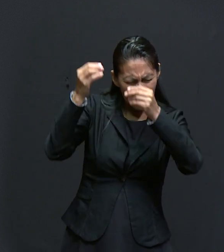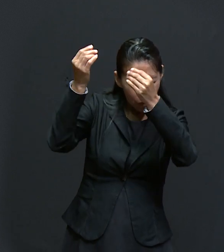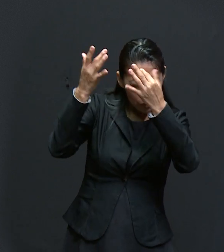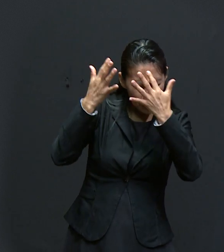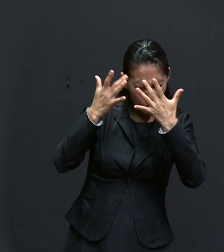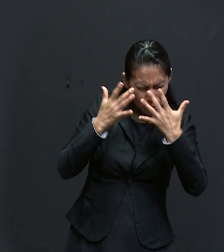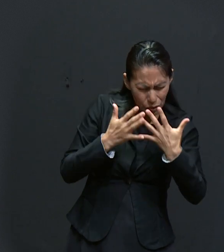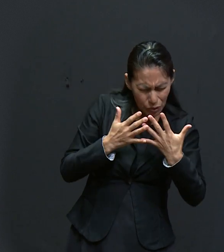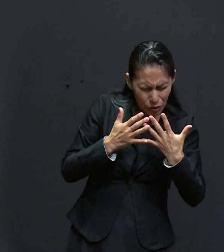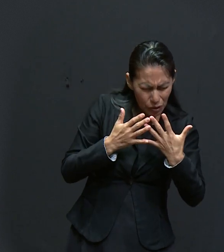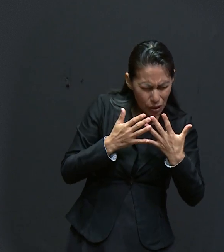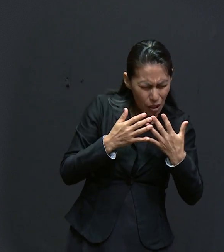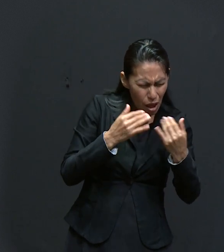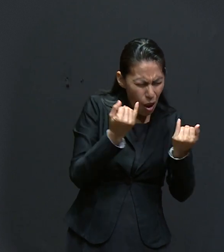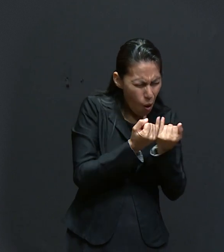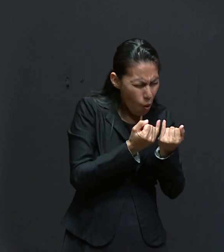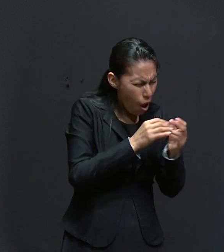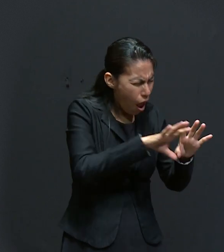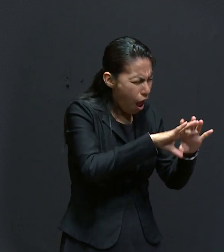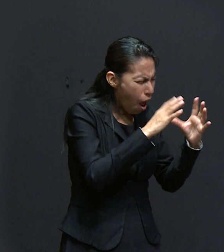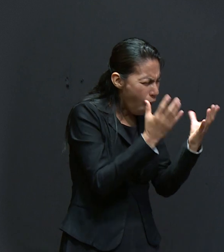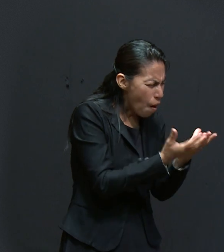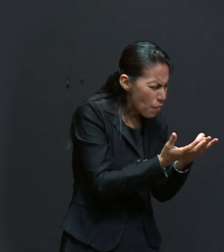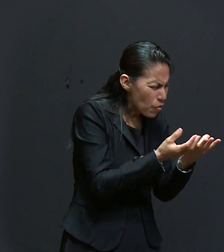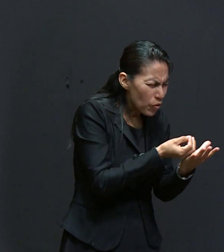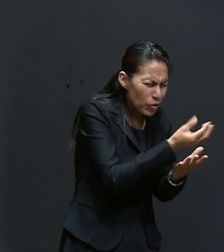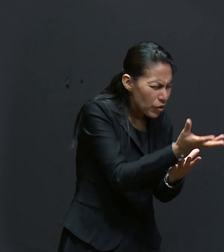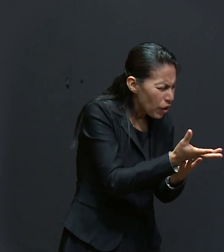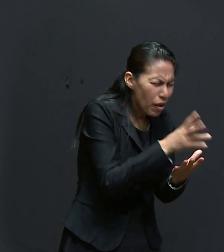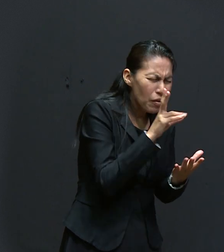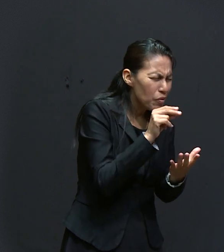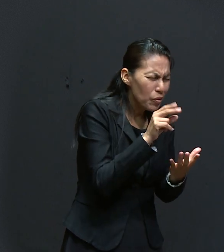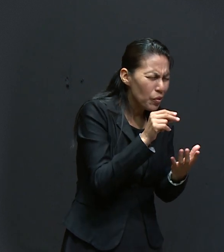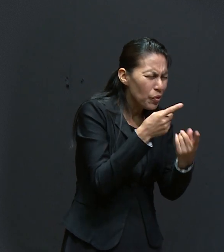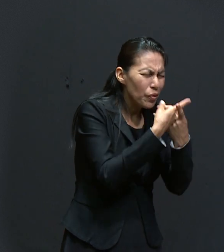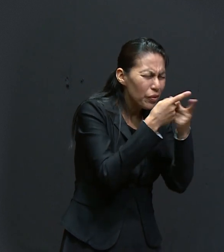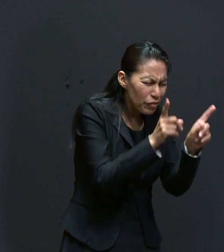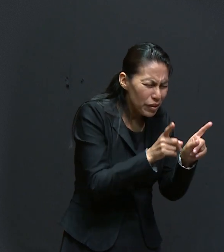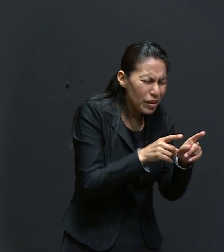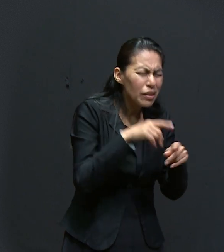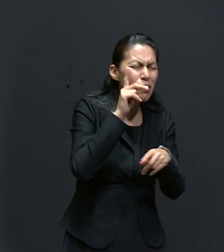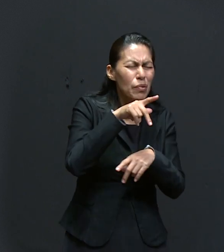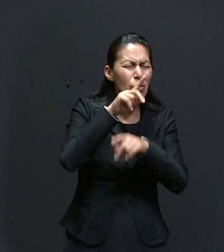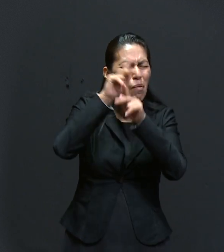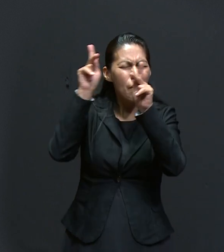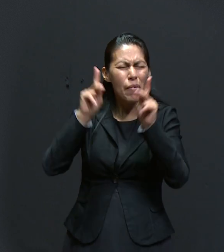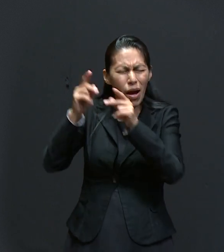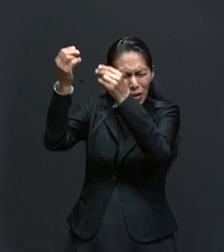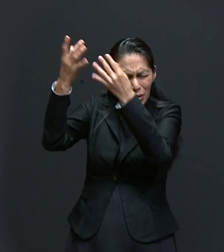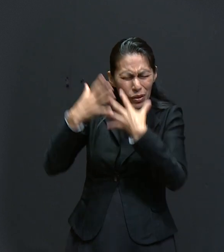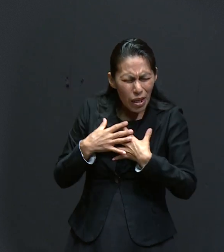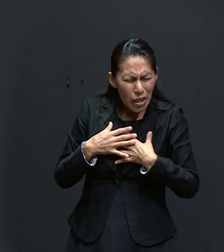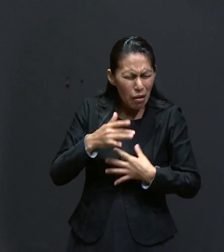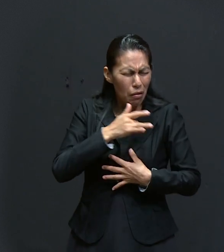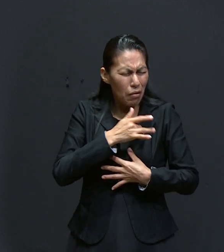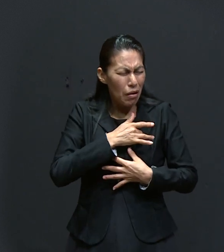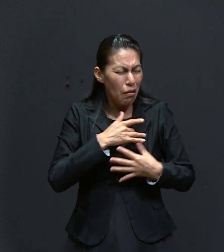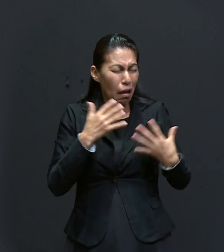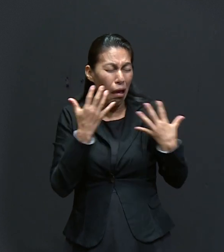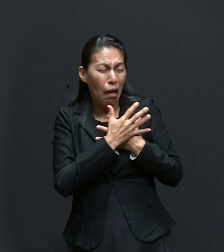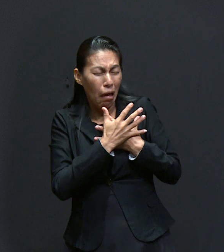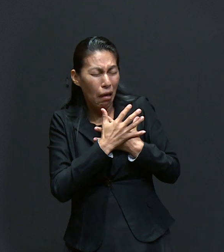me paso dejó a dicho me paso os doy no como el mundo la da dios lado y no se turbe